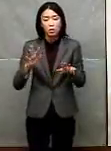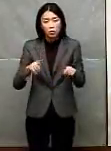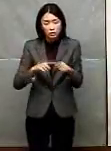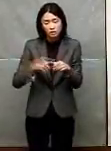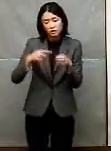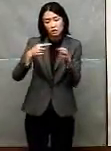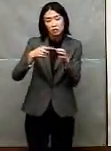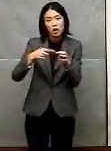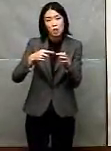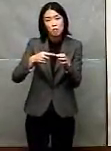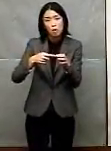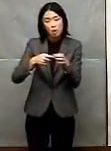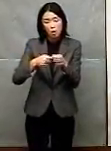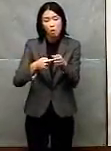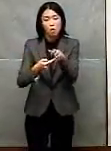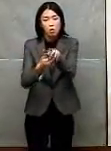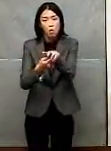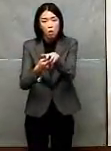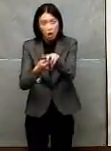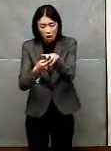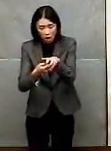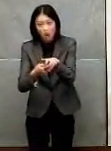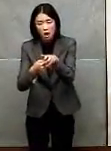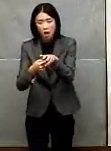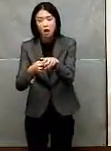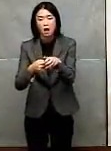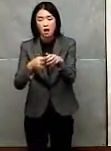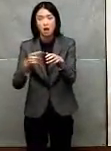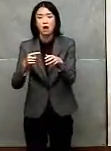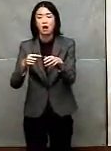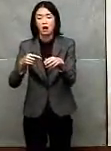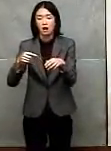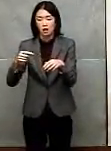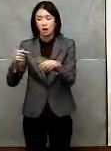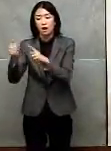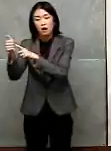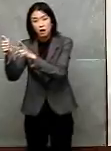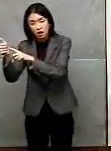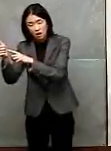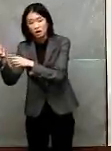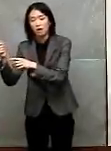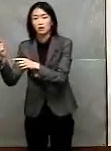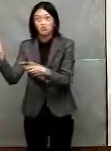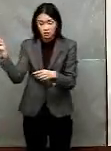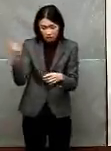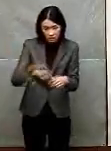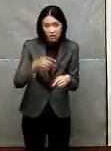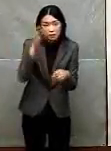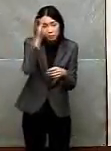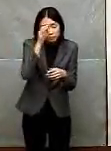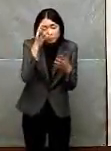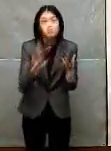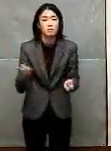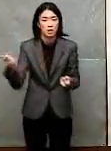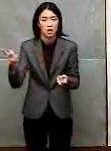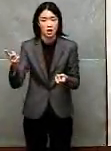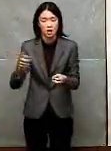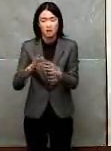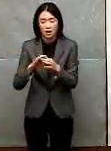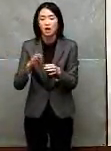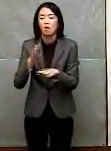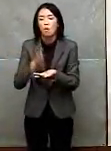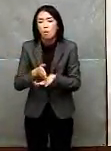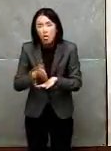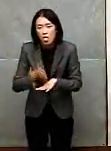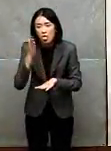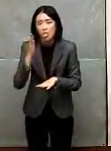視察、さくらんぼ農家をご視察いただいたので、そのお礼を申し上げて、もう実はラ・フラン